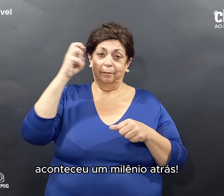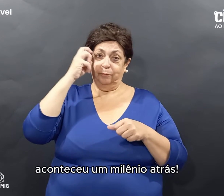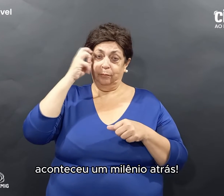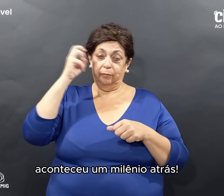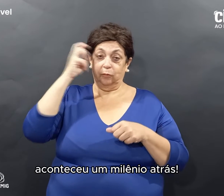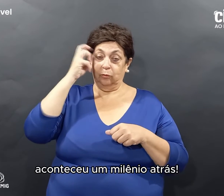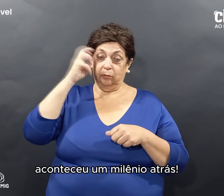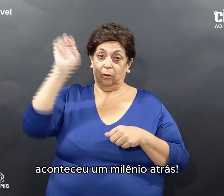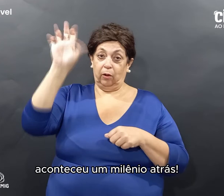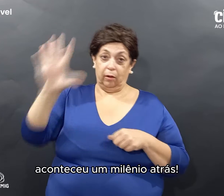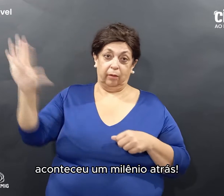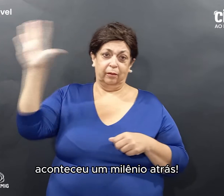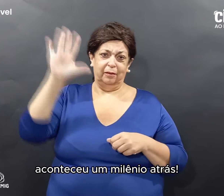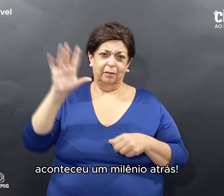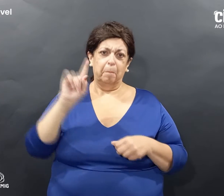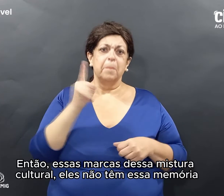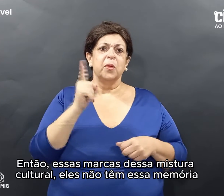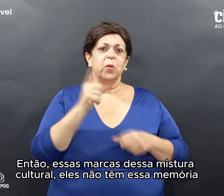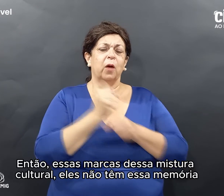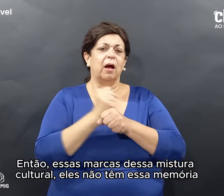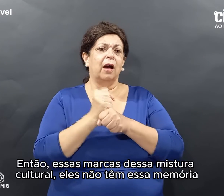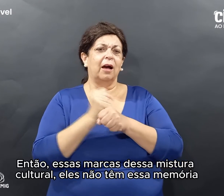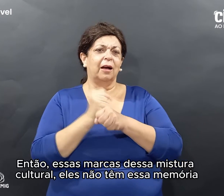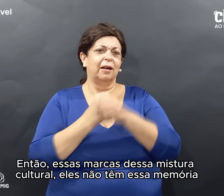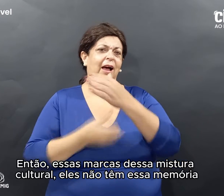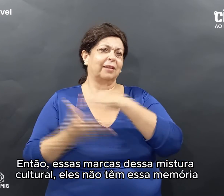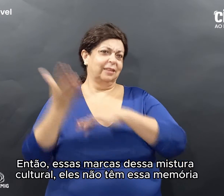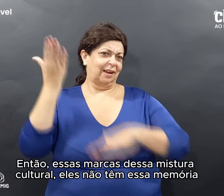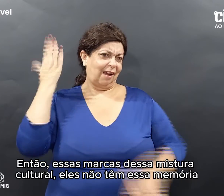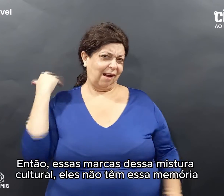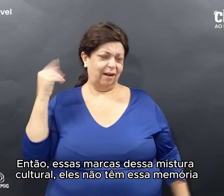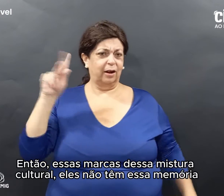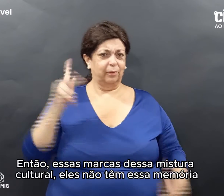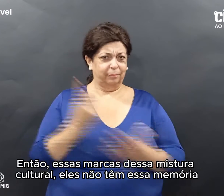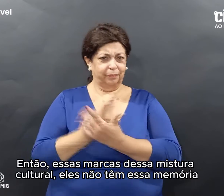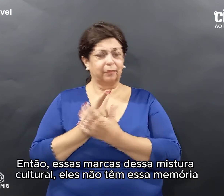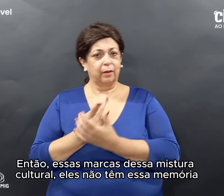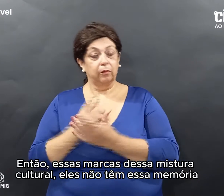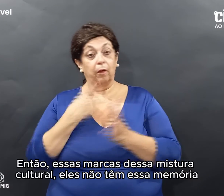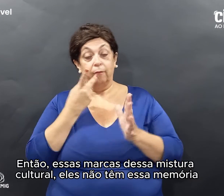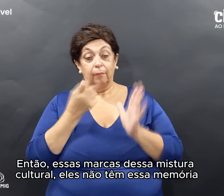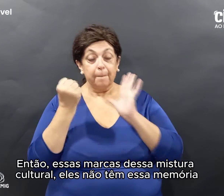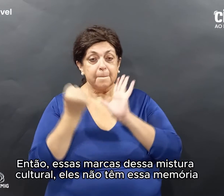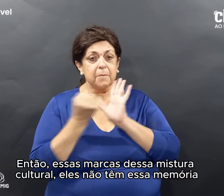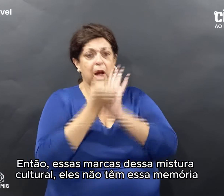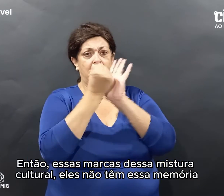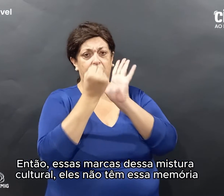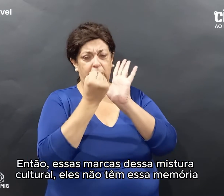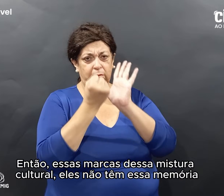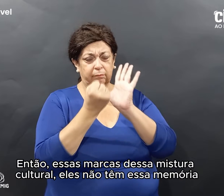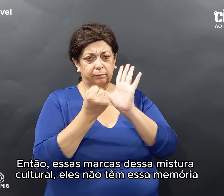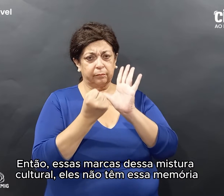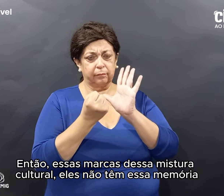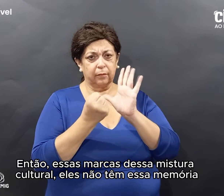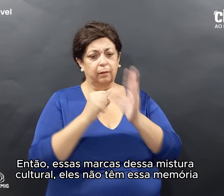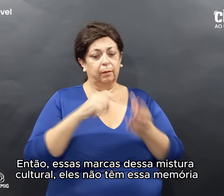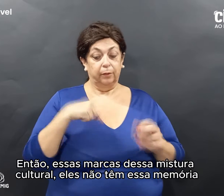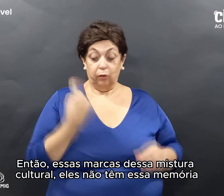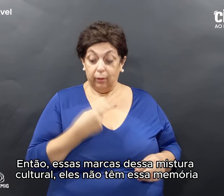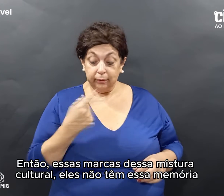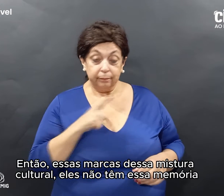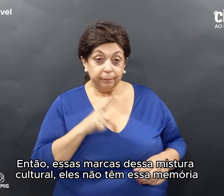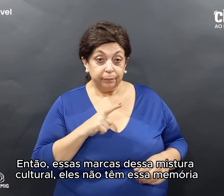há um milênio atrás. Então, essas marcas, né, dessa